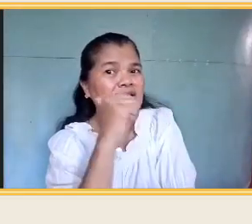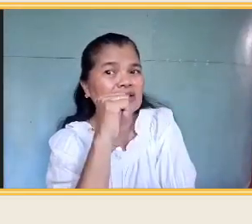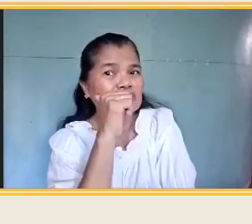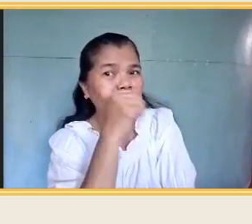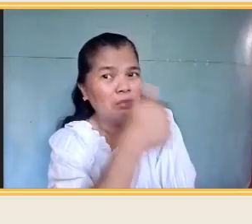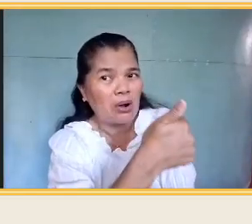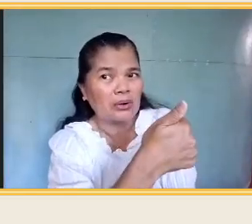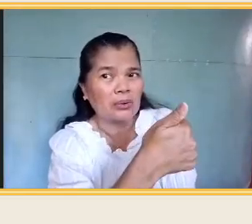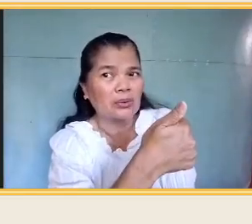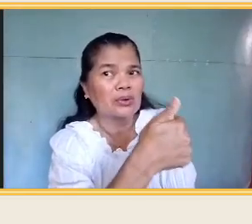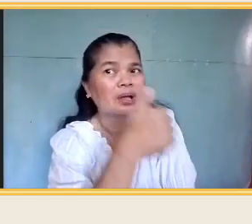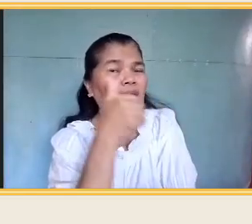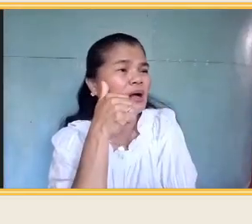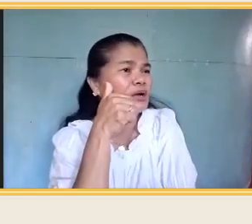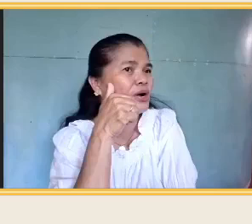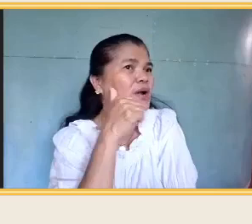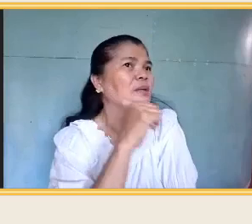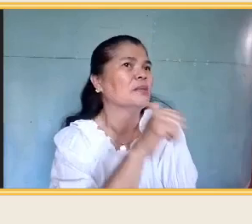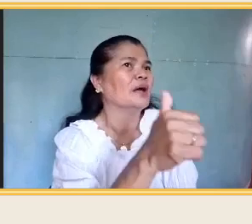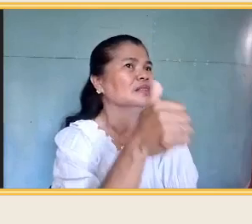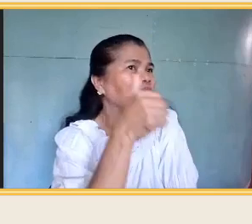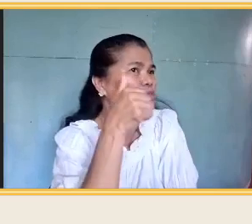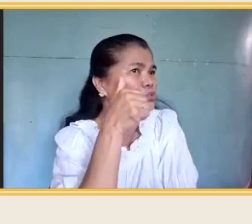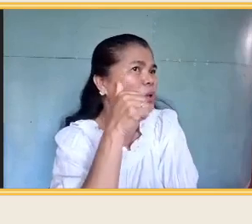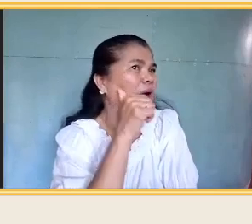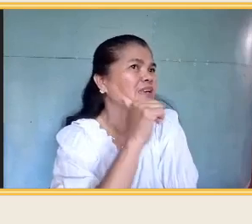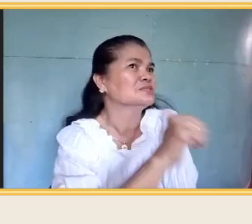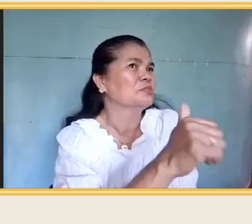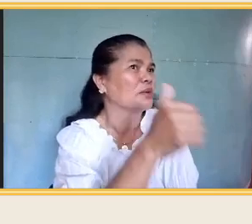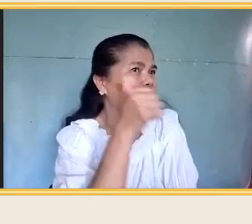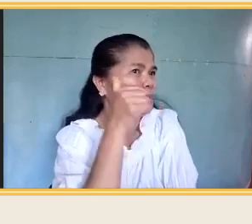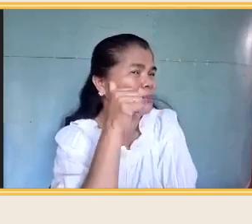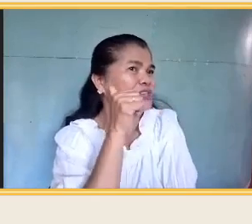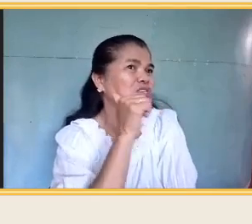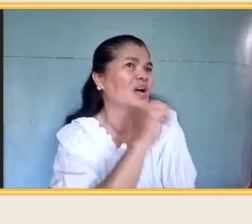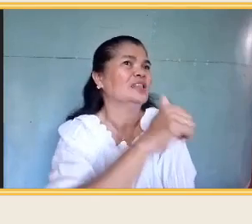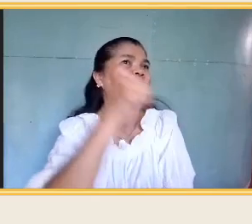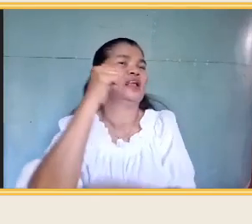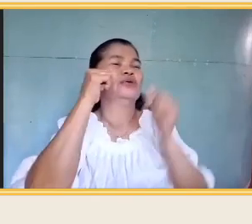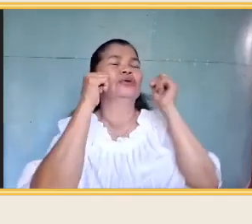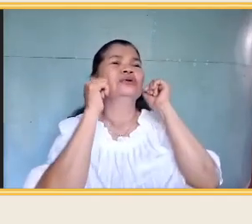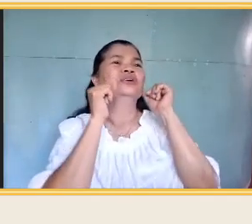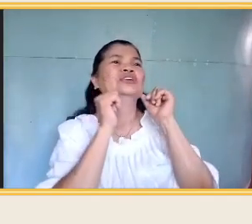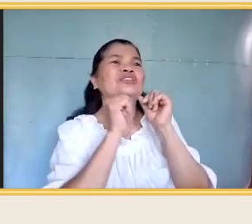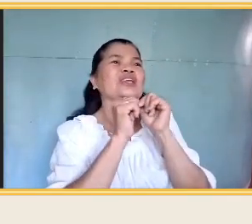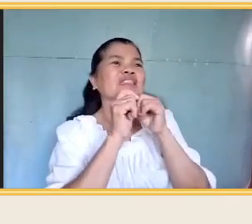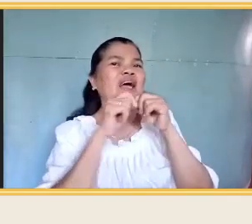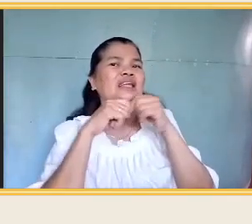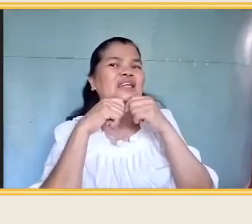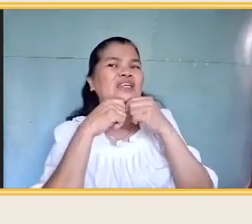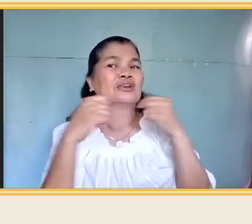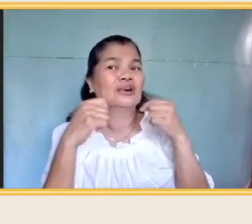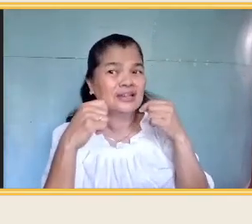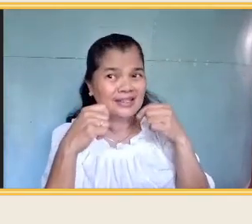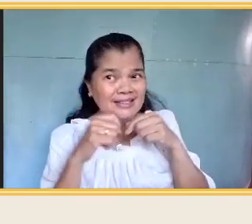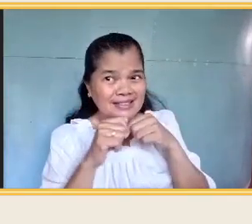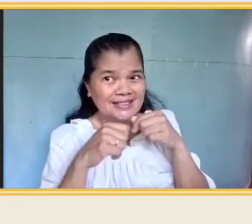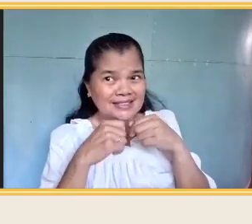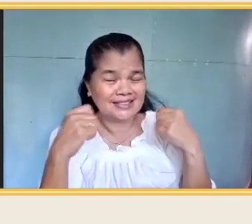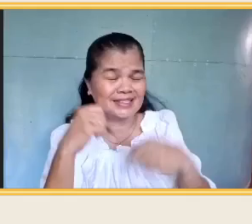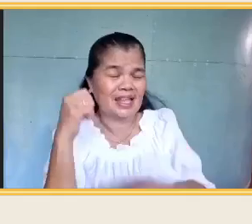arcs tomorrow. Ang girl naman, twice, pero pababa siya dahil yung tinatali